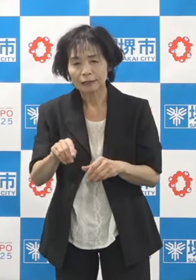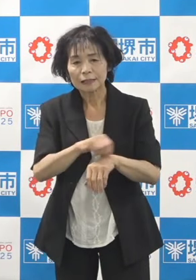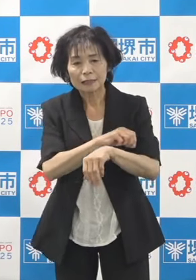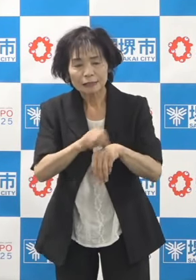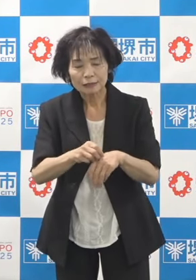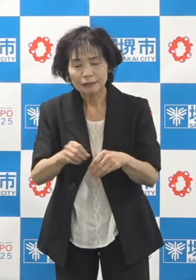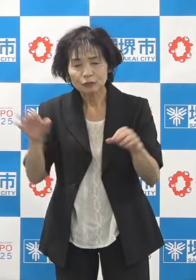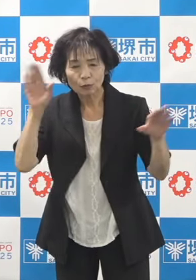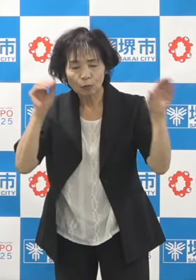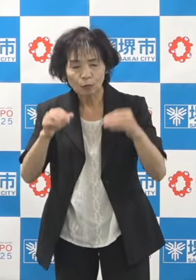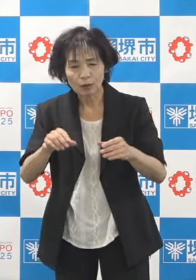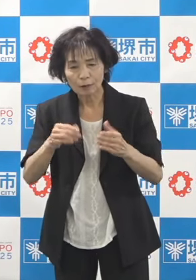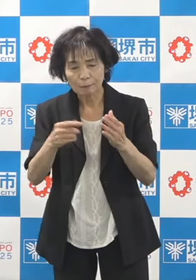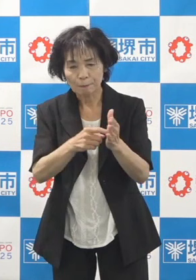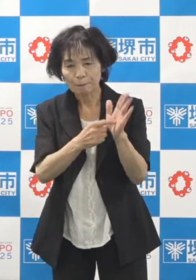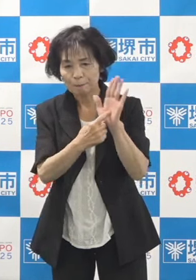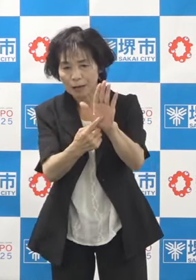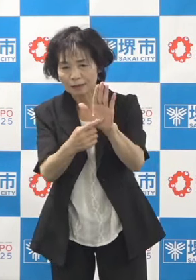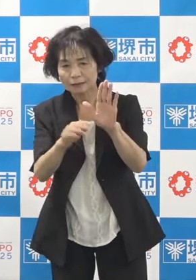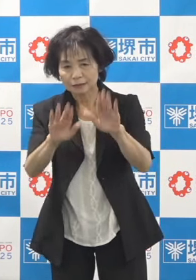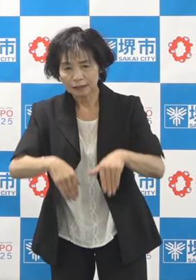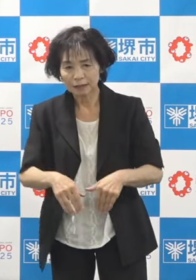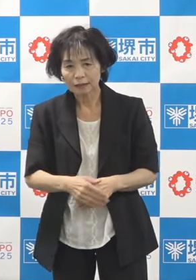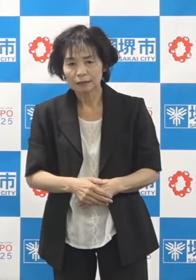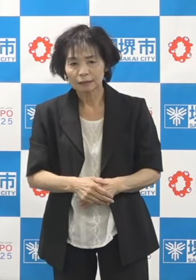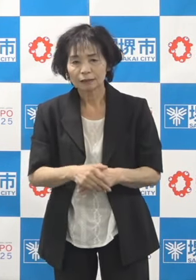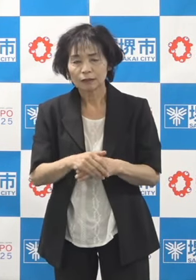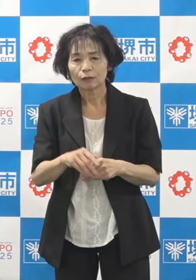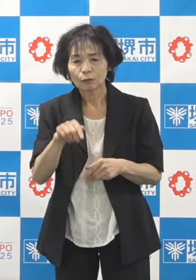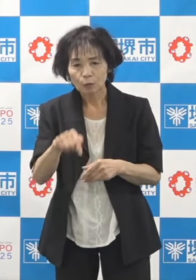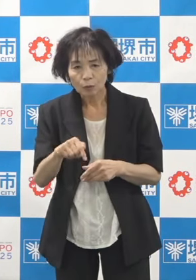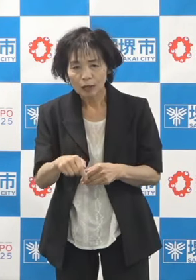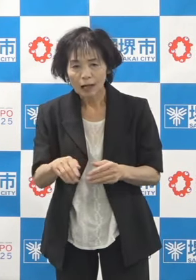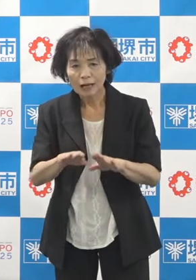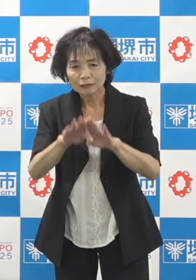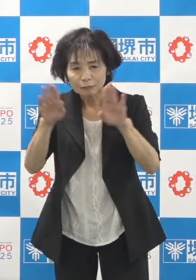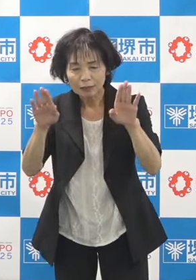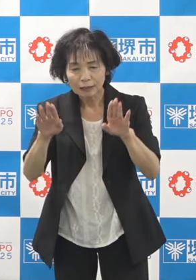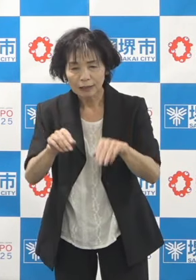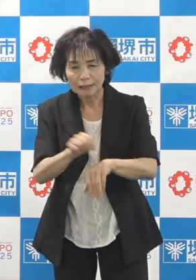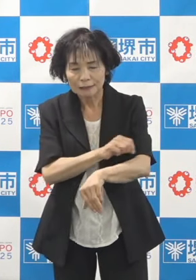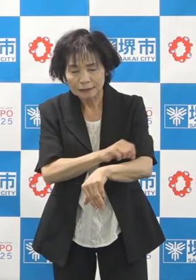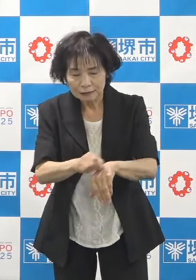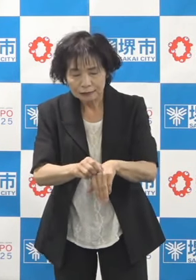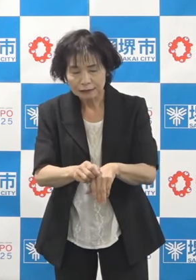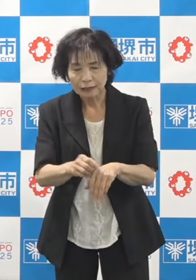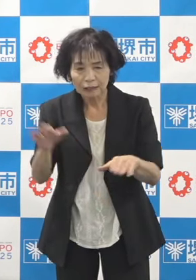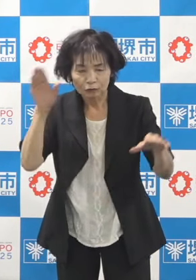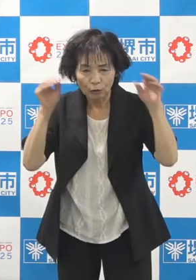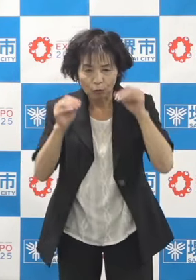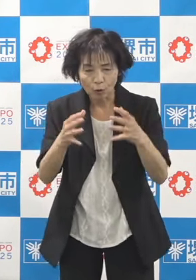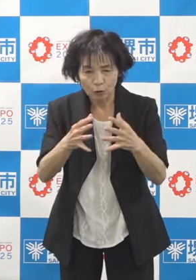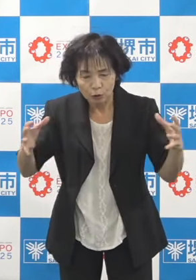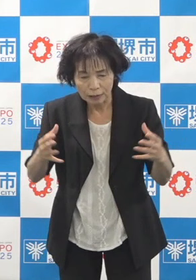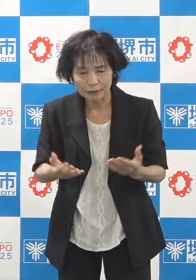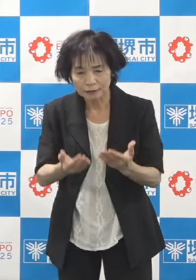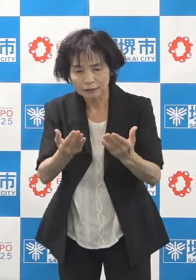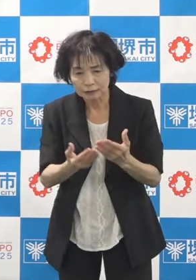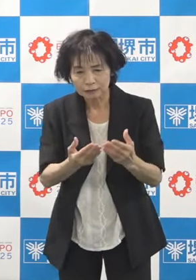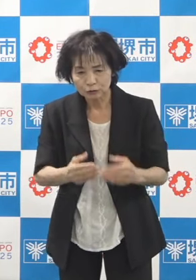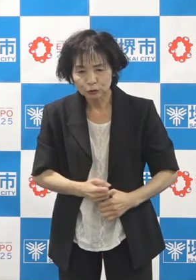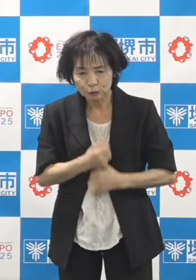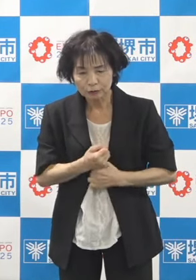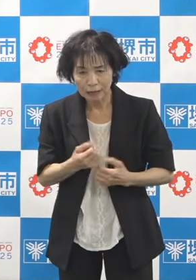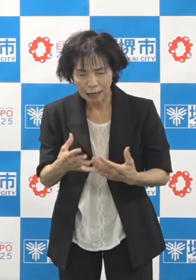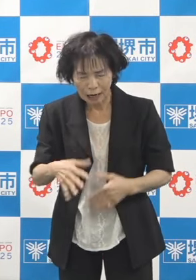て発表されたところであります。で、2019年に運用が始まってからこの臨時情報巨大地震注意が初めて出され